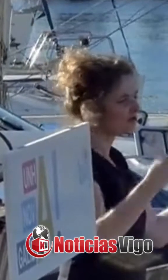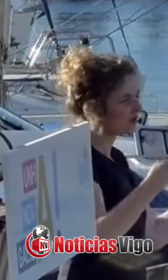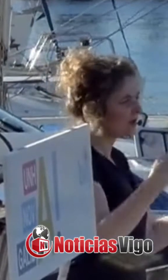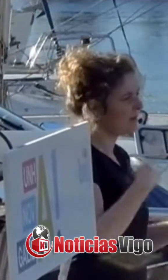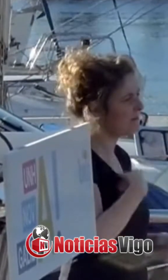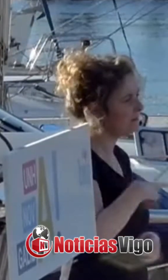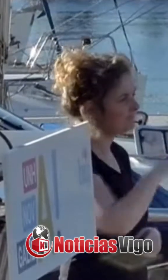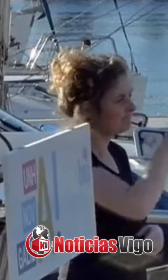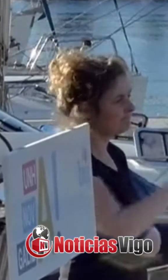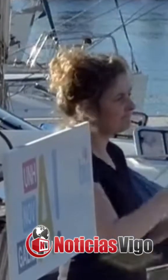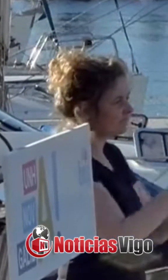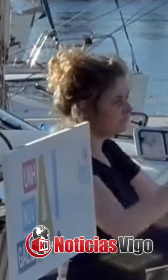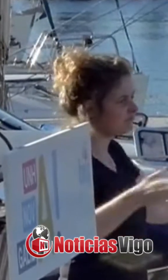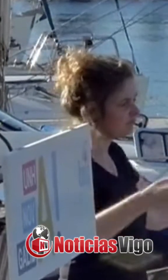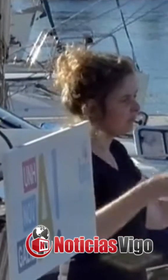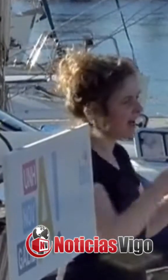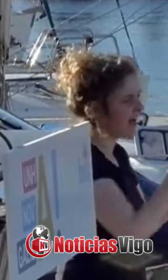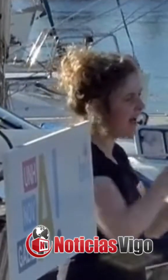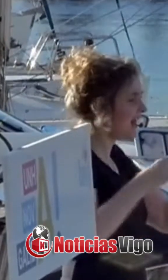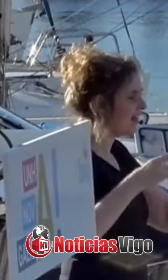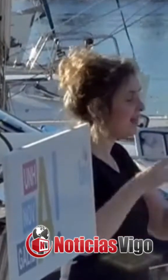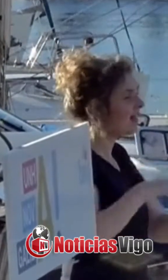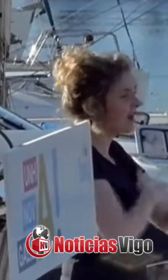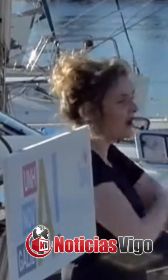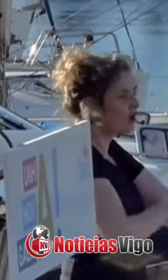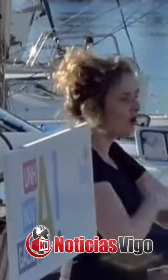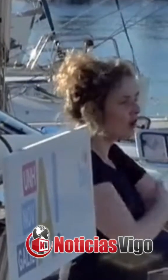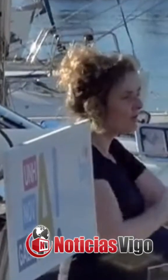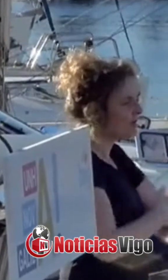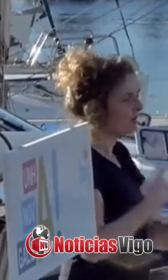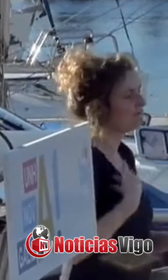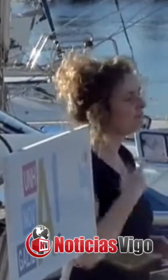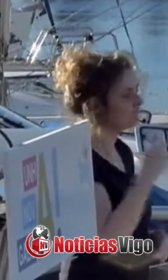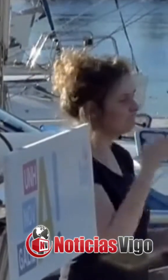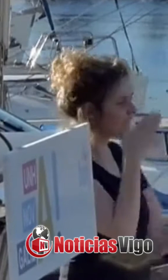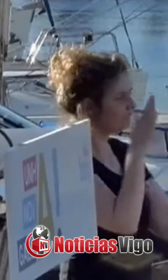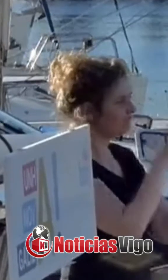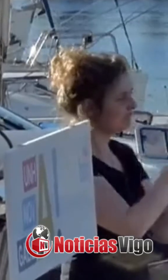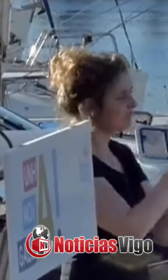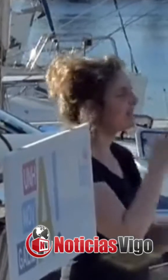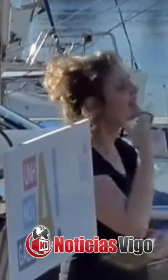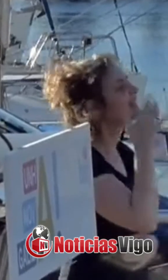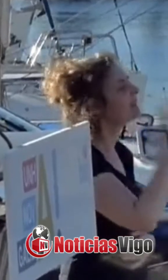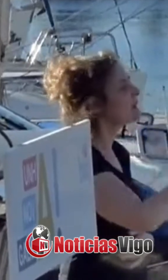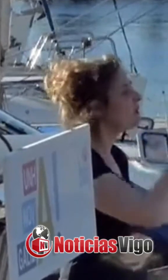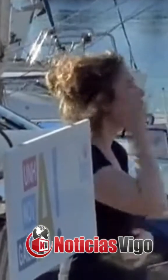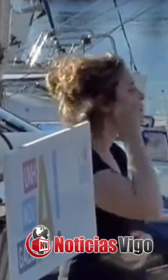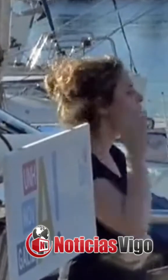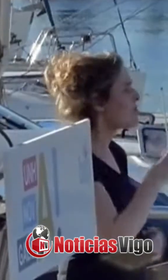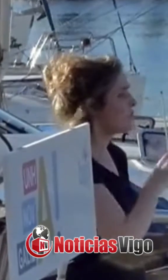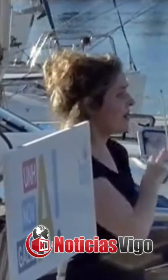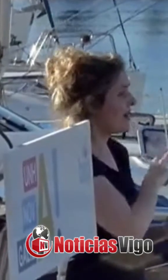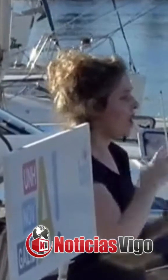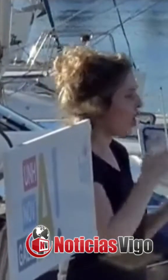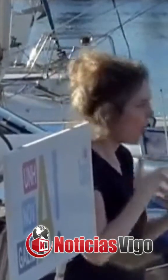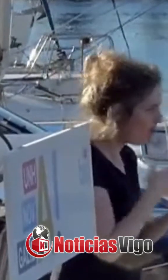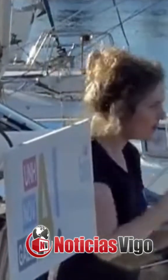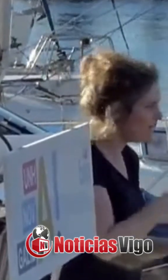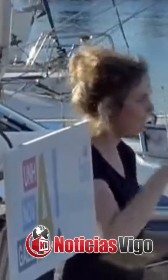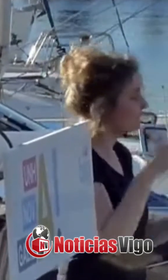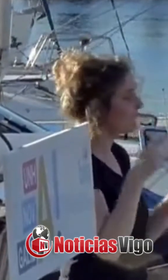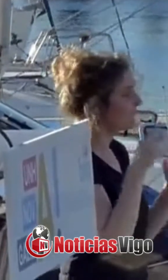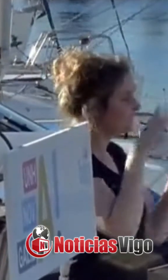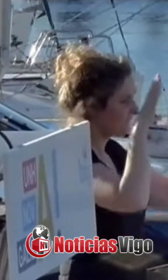o Bloque Nacionalista Galego lidere ese goberno, este ao frente unha muller loitadora, nacionalista, feminista